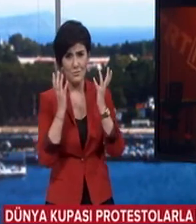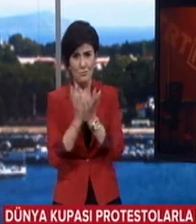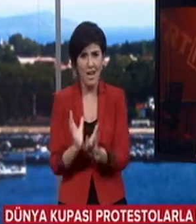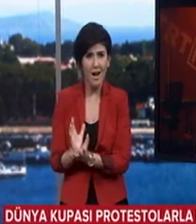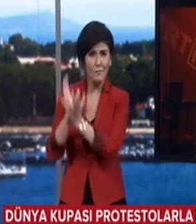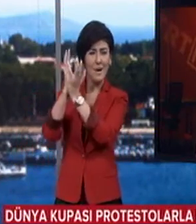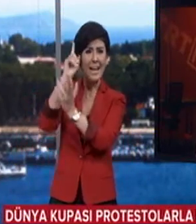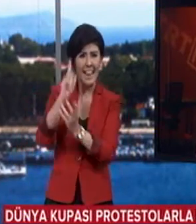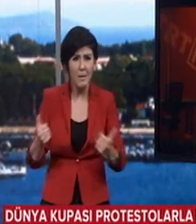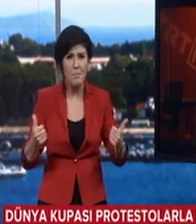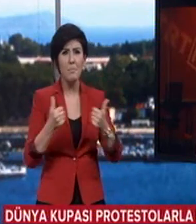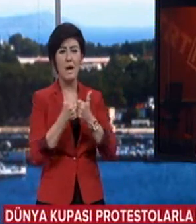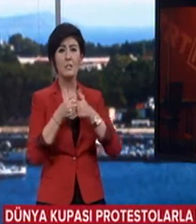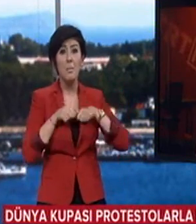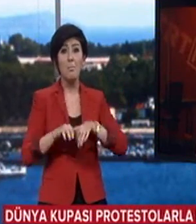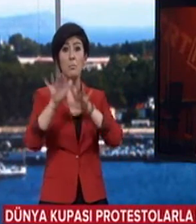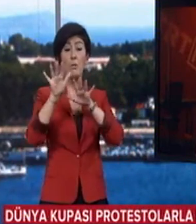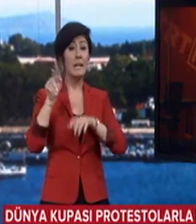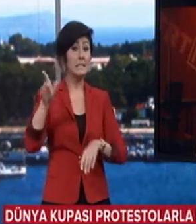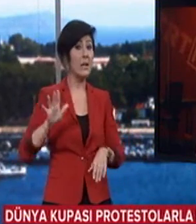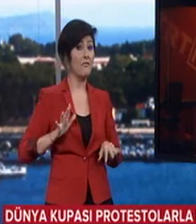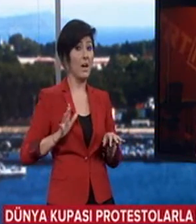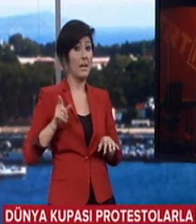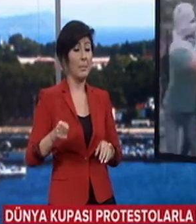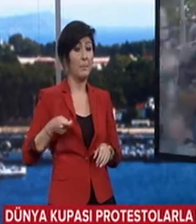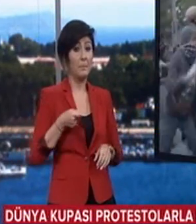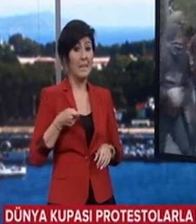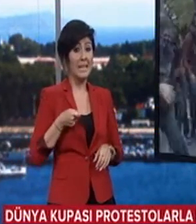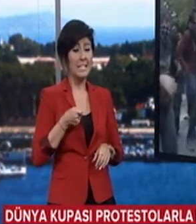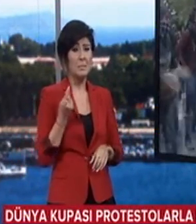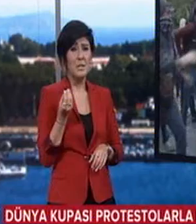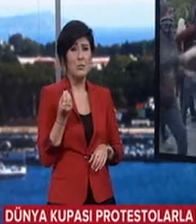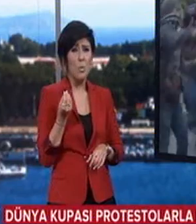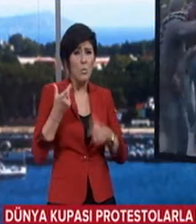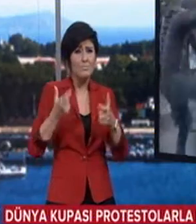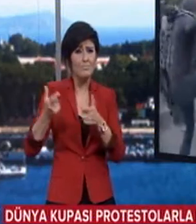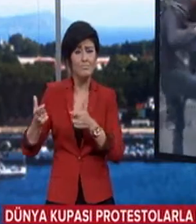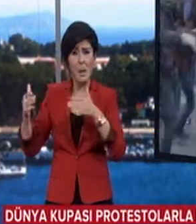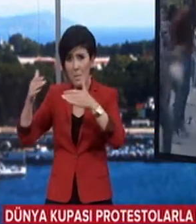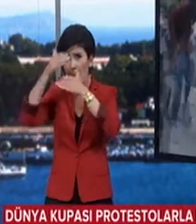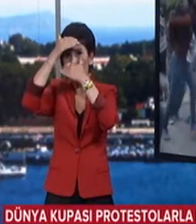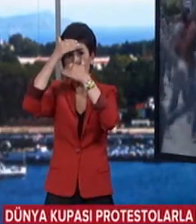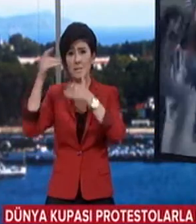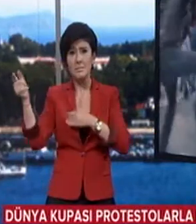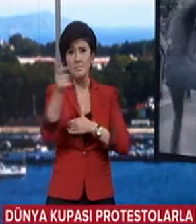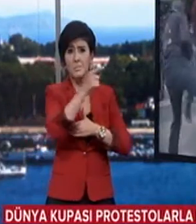Dünya Kupası'nın ilk maçı protestoların gölgesinde başladı. Brezilya'da birçok şehirde maskeli yüzlerce